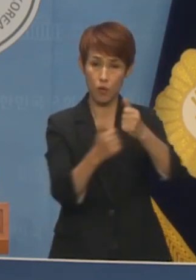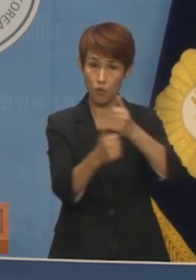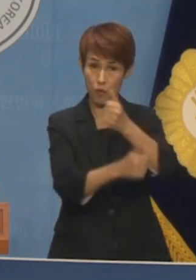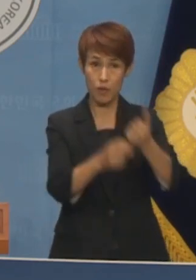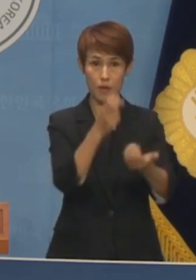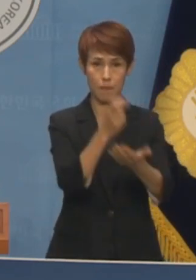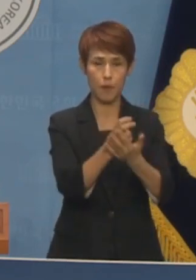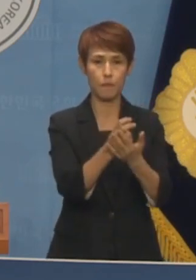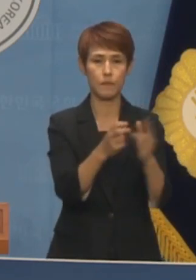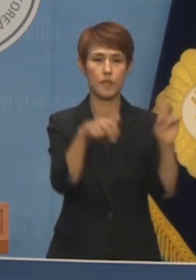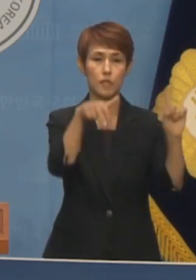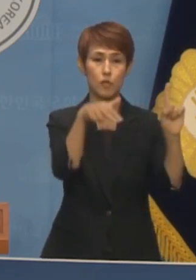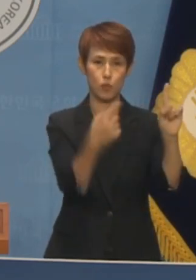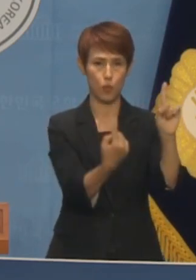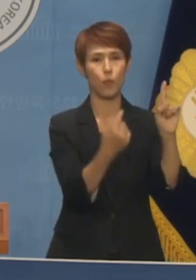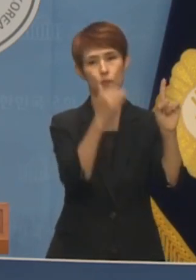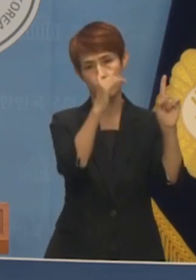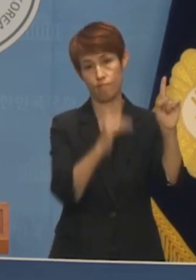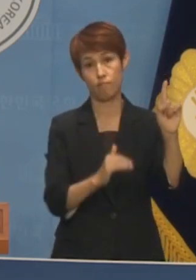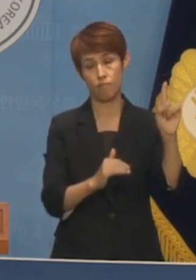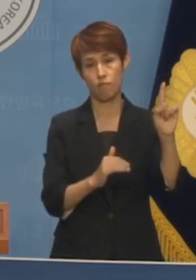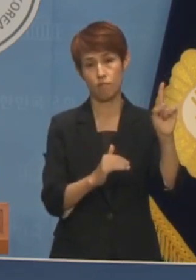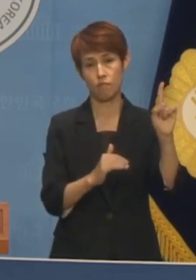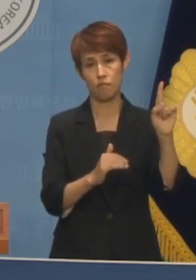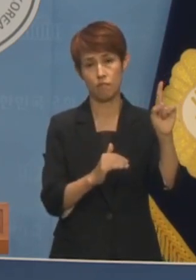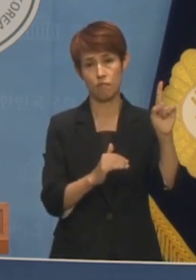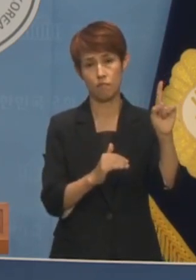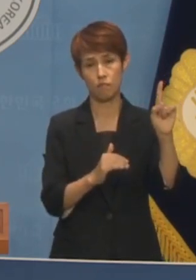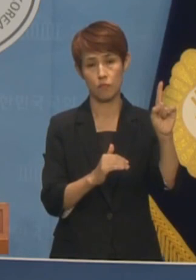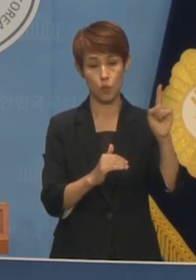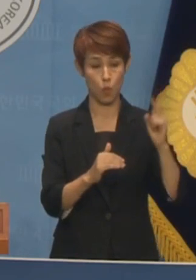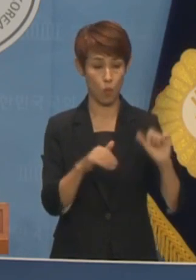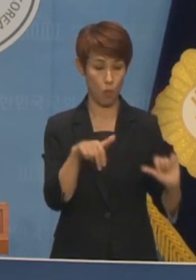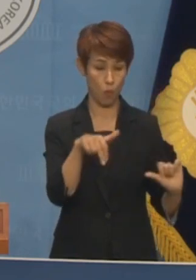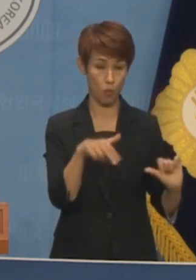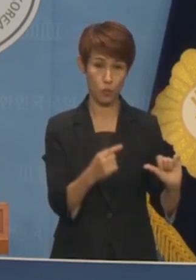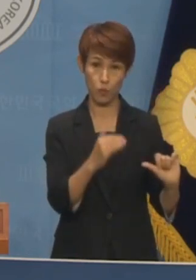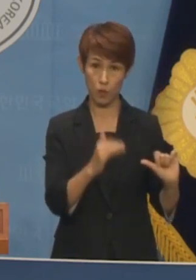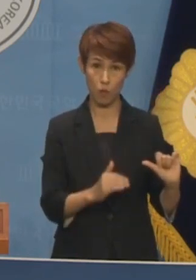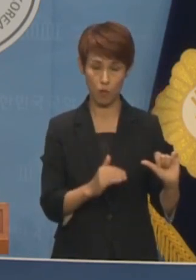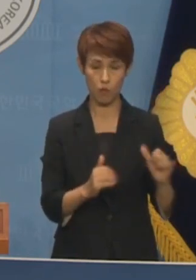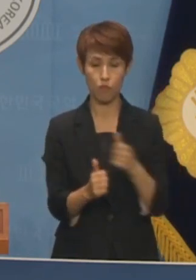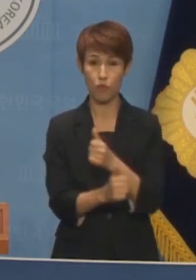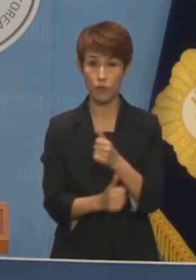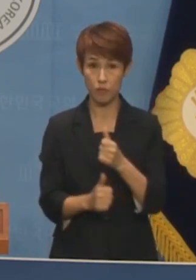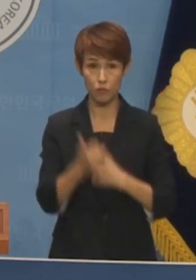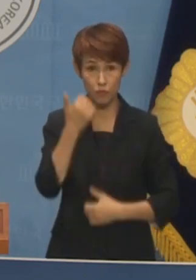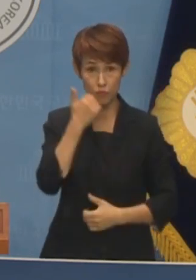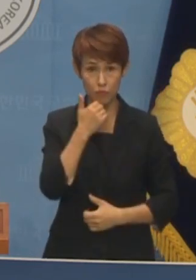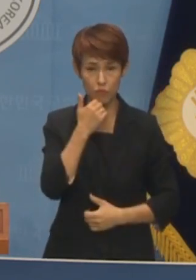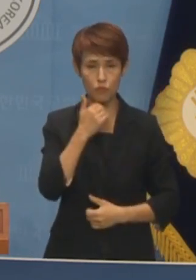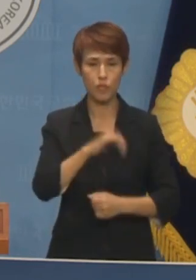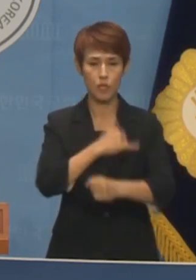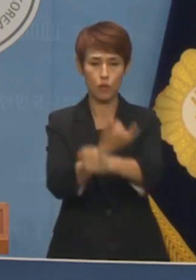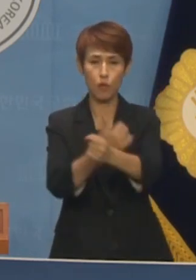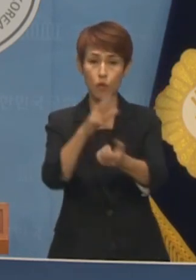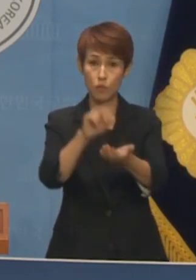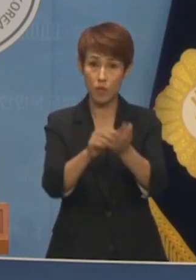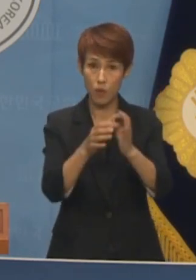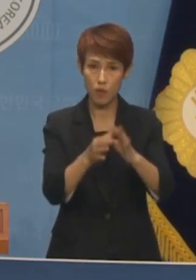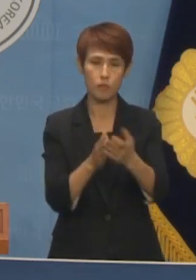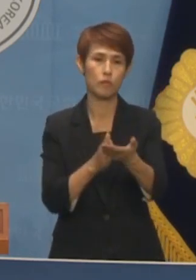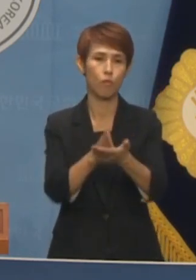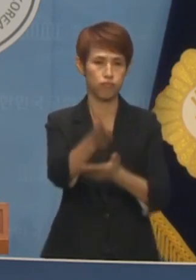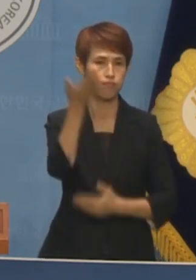국가인권위원회법 제1조입니다. 같은 법 제5조에는 위원은 인권 문제에 관하여